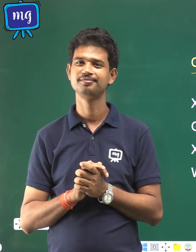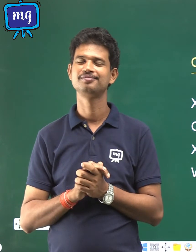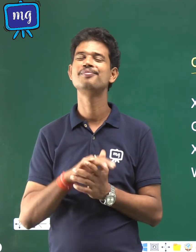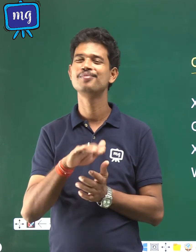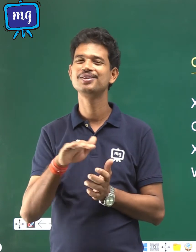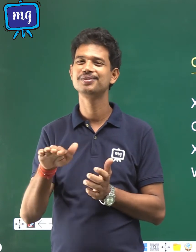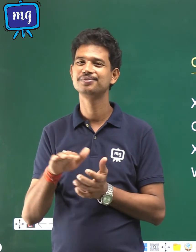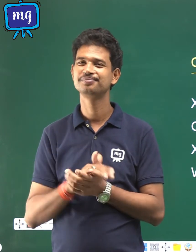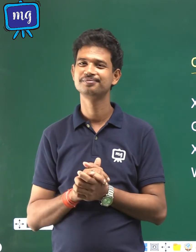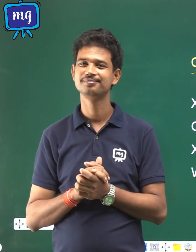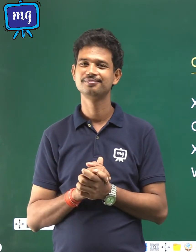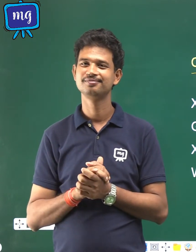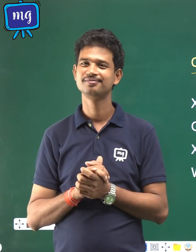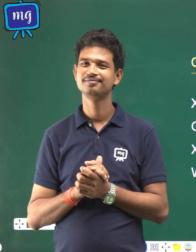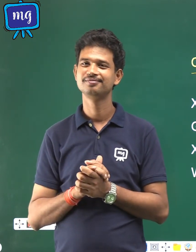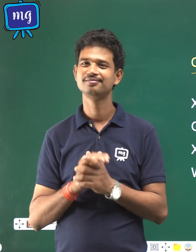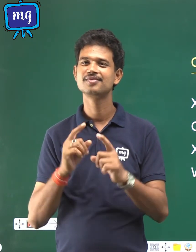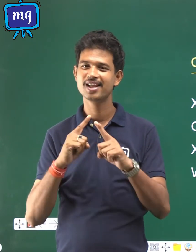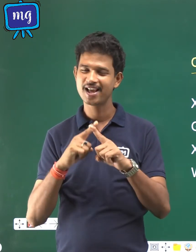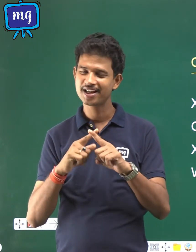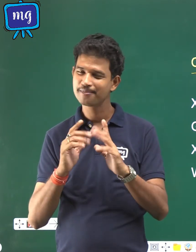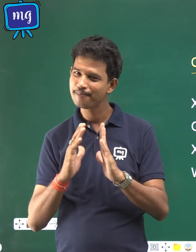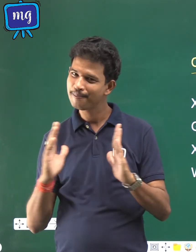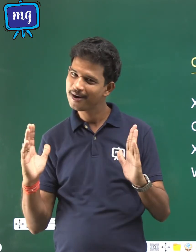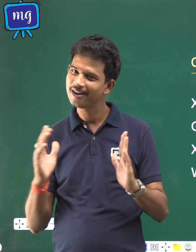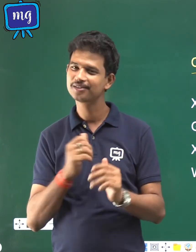बच्चों कैपिटल X को हम